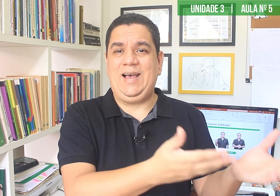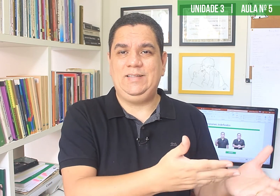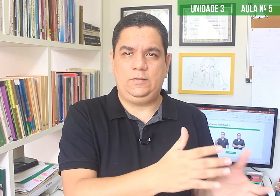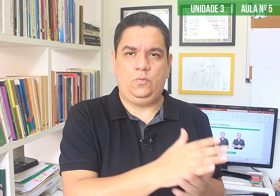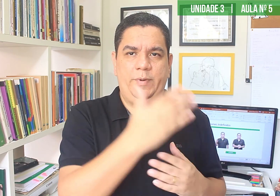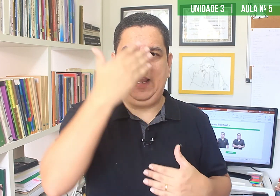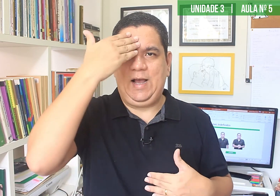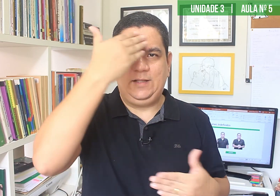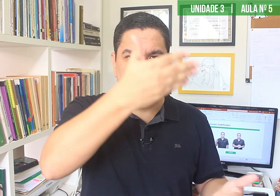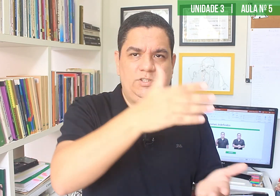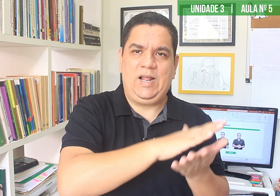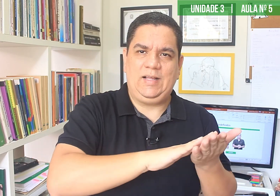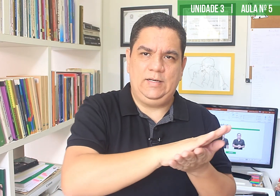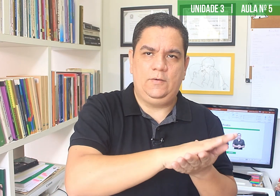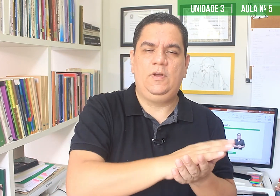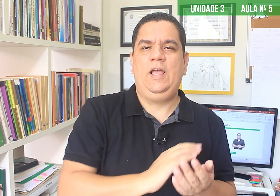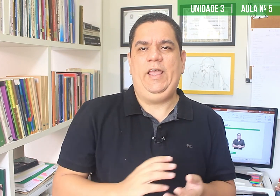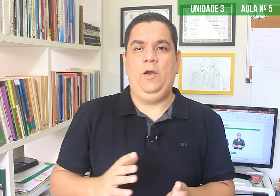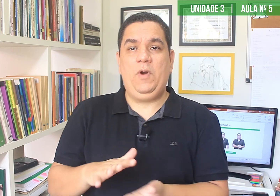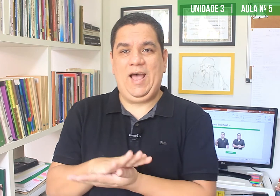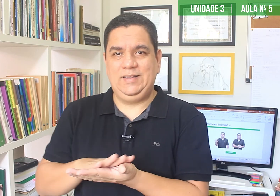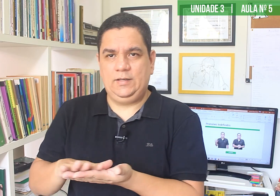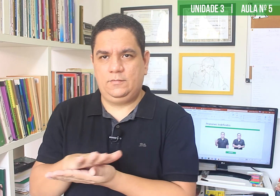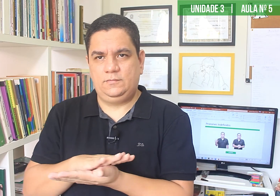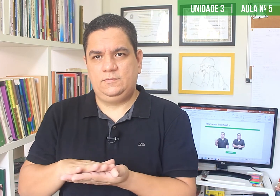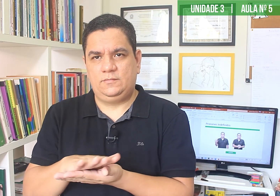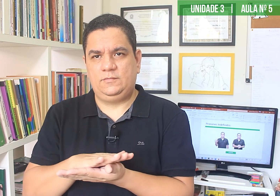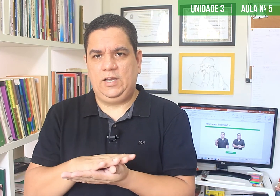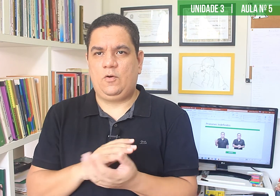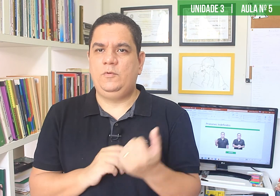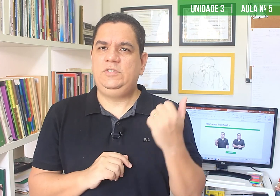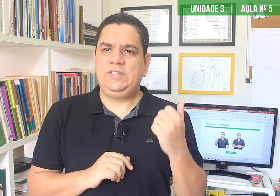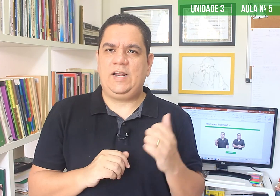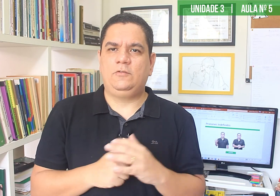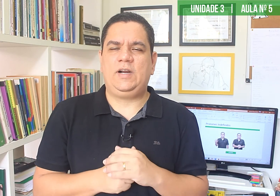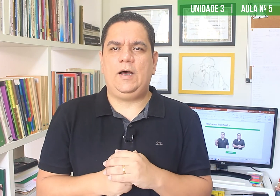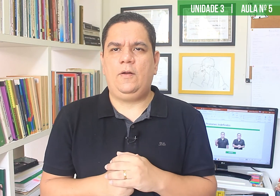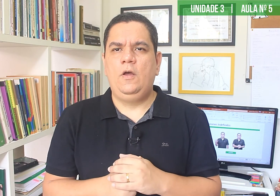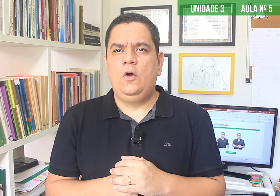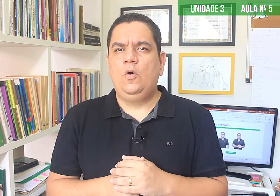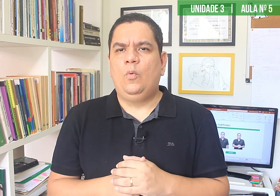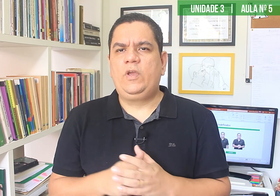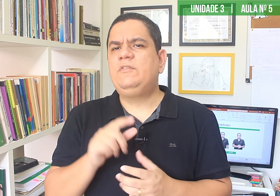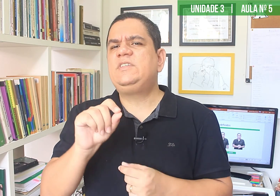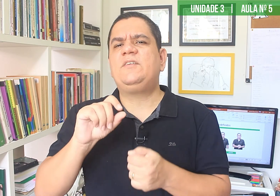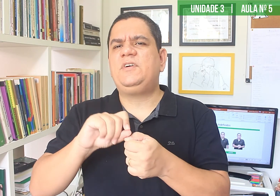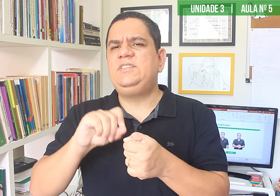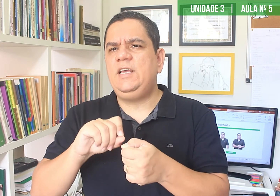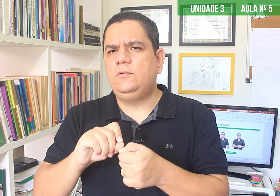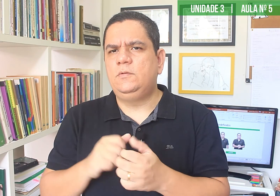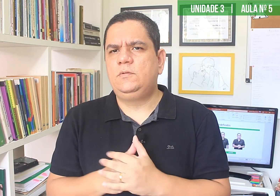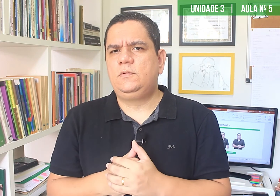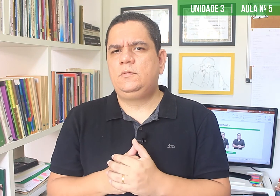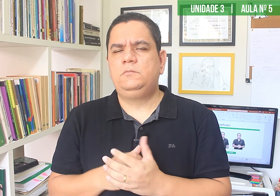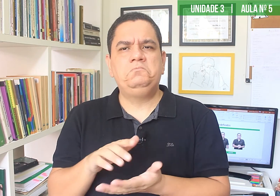nada, do obrigado de nada, não. É o nada. Tá? Como eu disse lá na outra aula, O que você está fazendo?